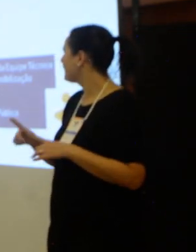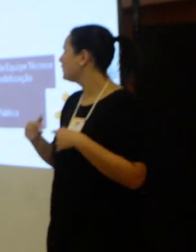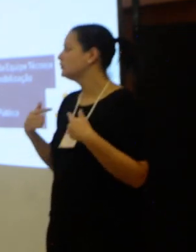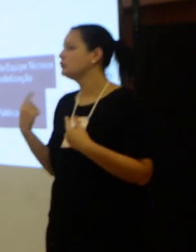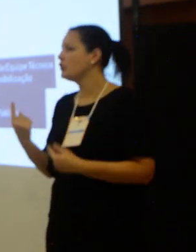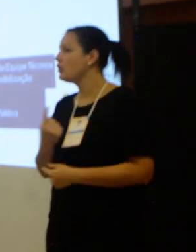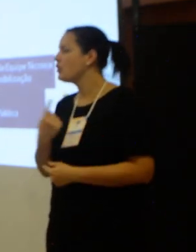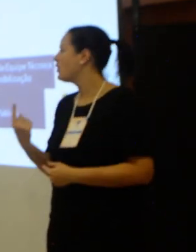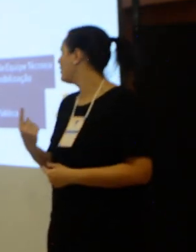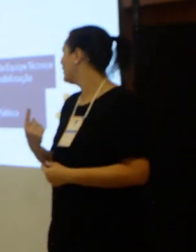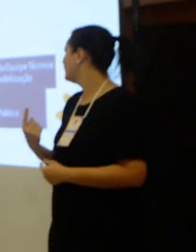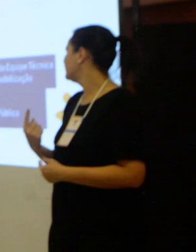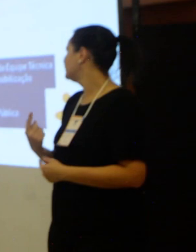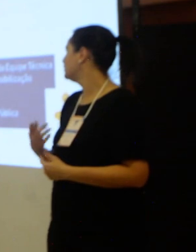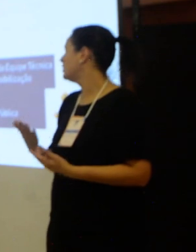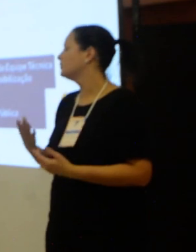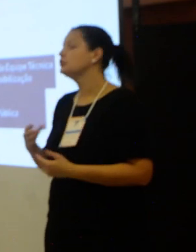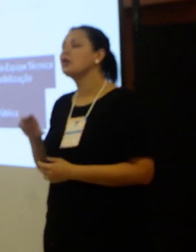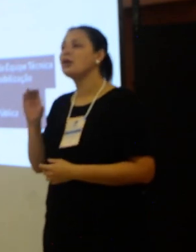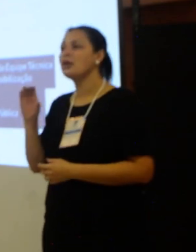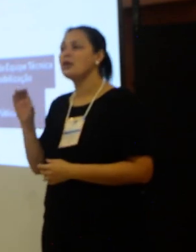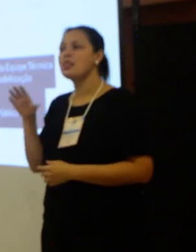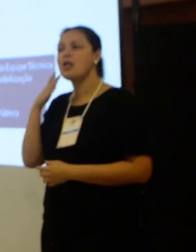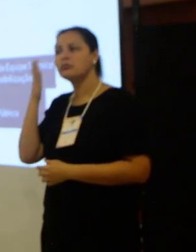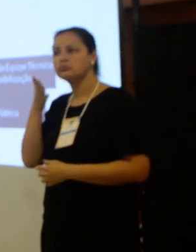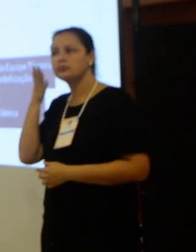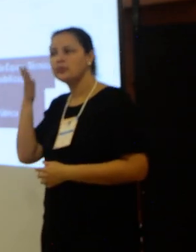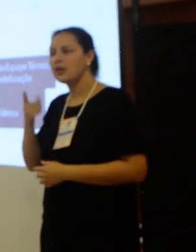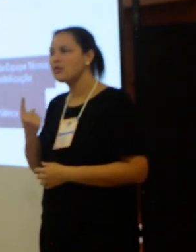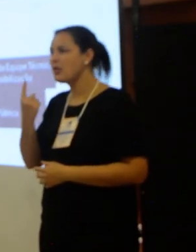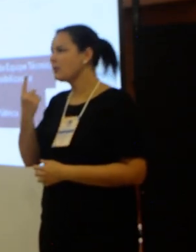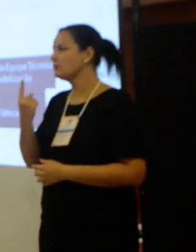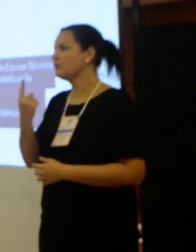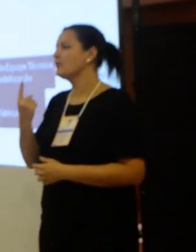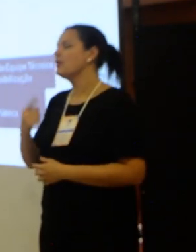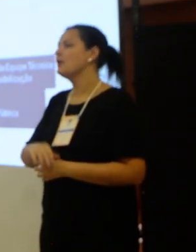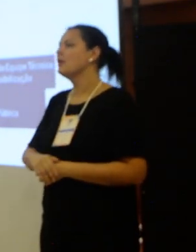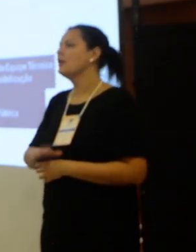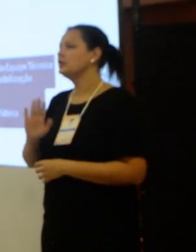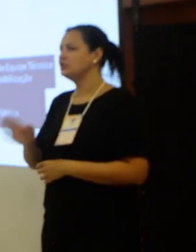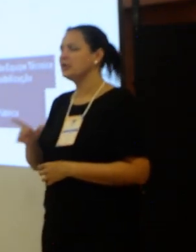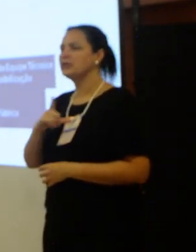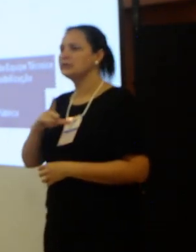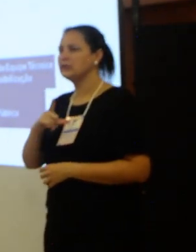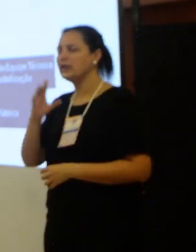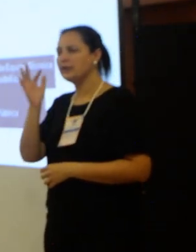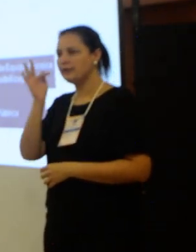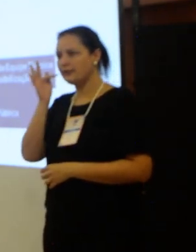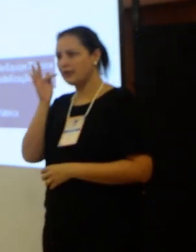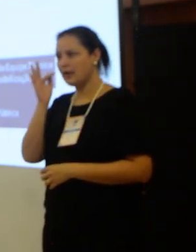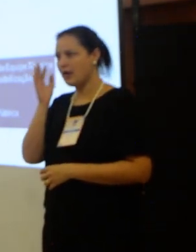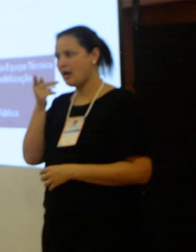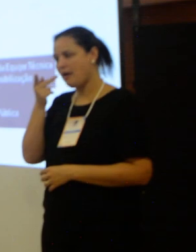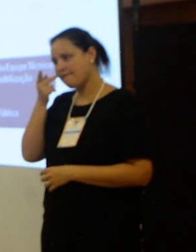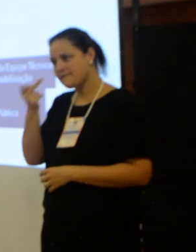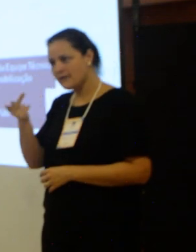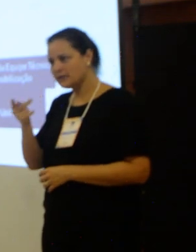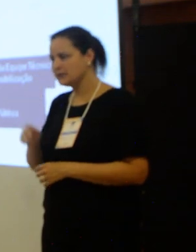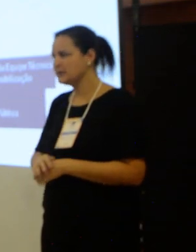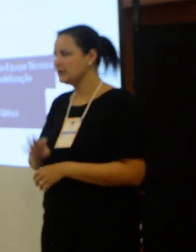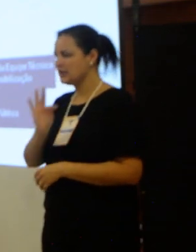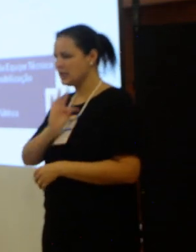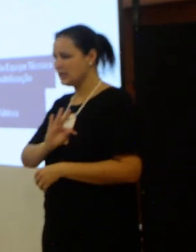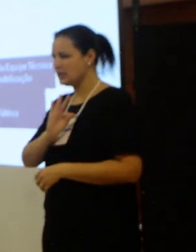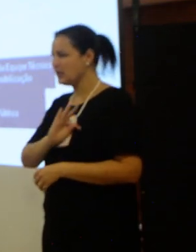da oficina, etapa 1. A gente já teve, né, a visita técnica, que são os dados que a gente vai revisar hoje, no fim do